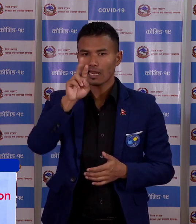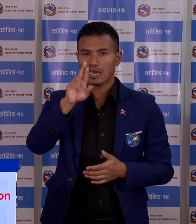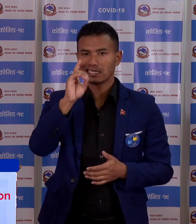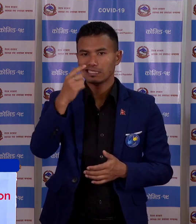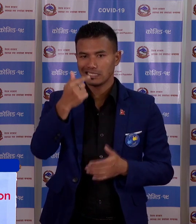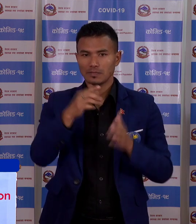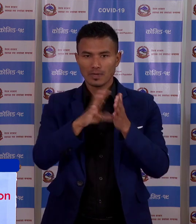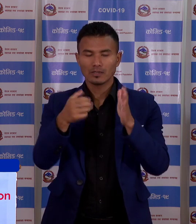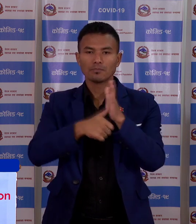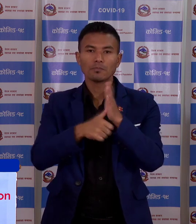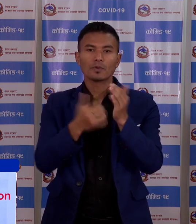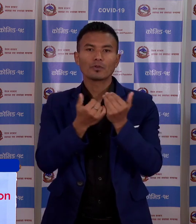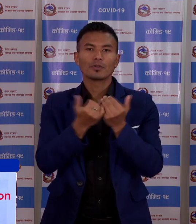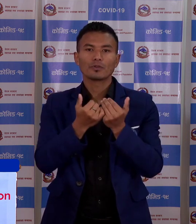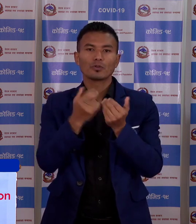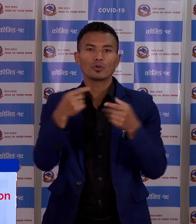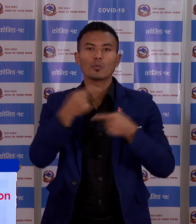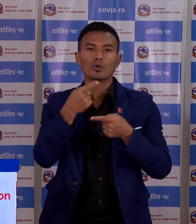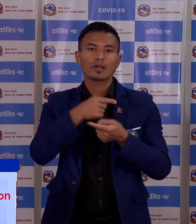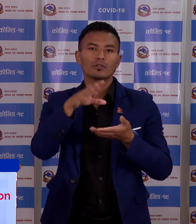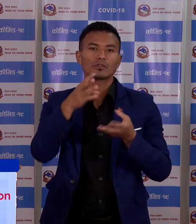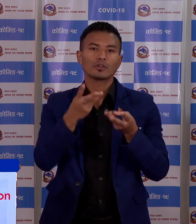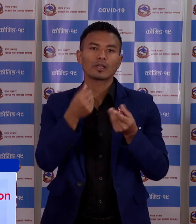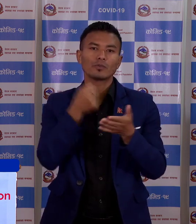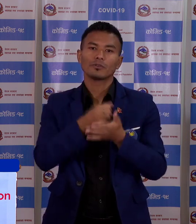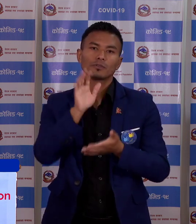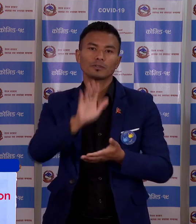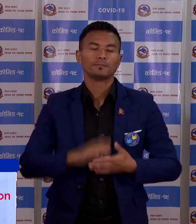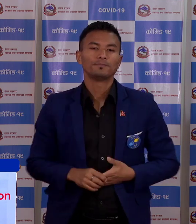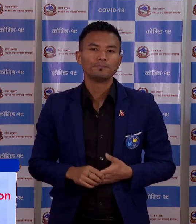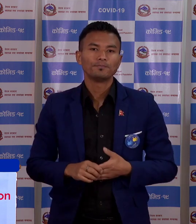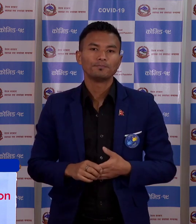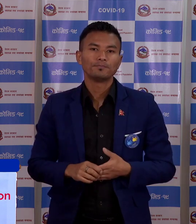विदिवाटा गरेका परिक्षेन को नमुना को संख्या पुगे को छा